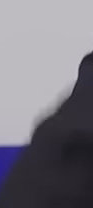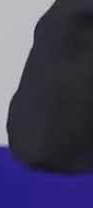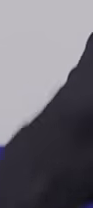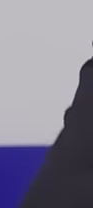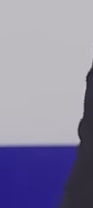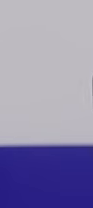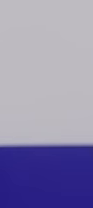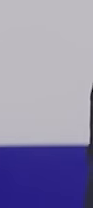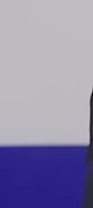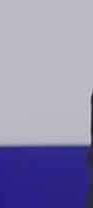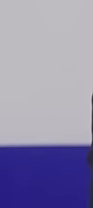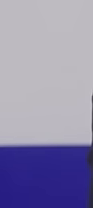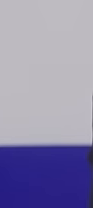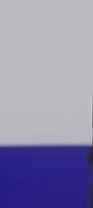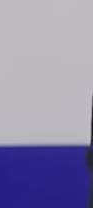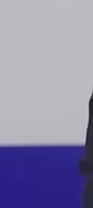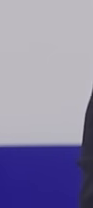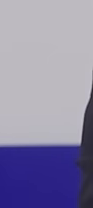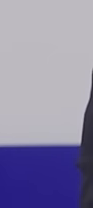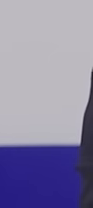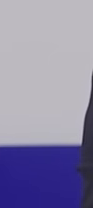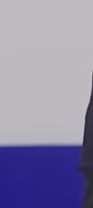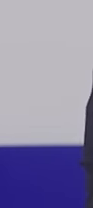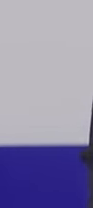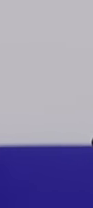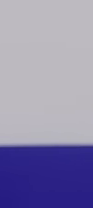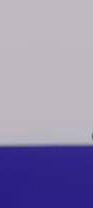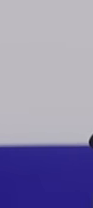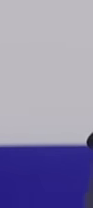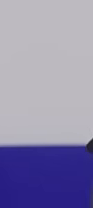능력을 길러야 하는 것이죠.